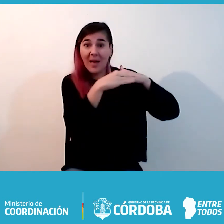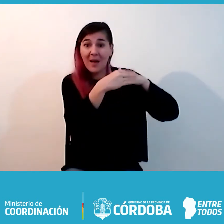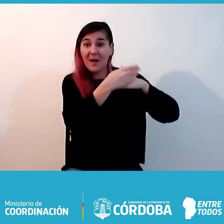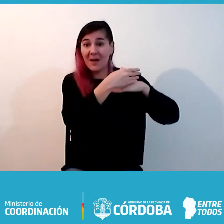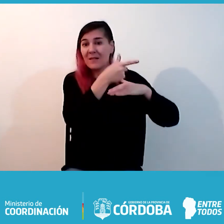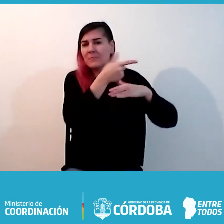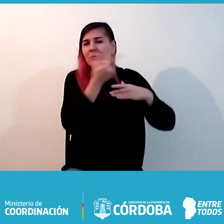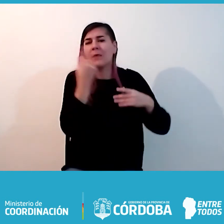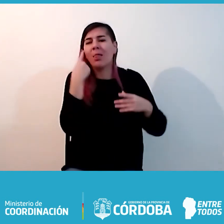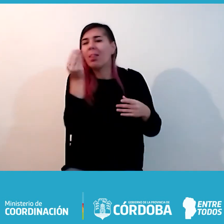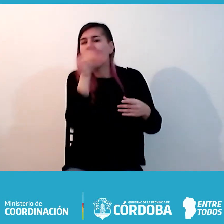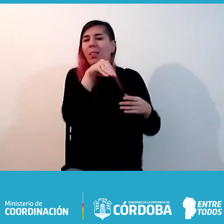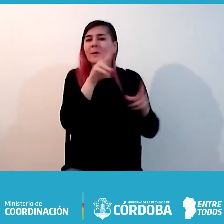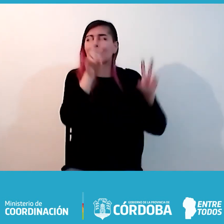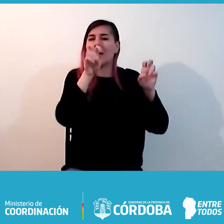es un pretexto de progreso,